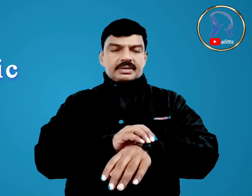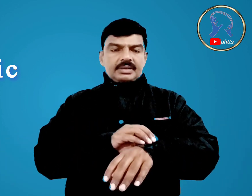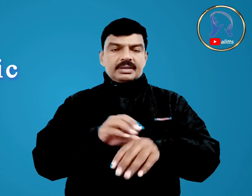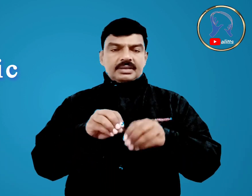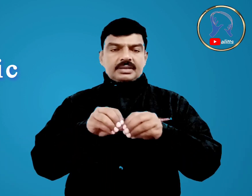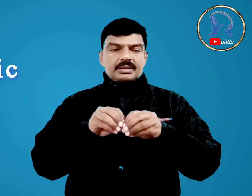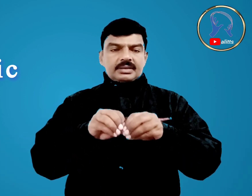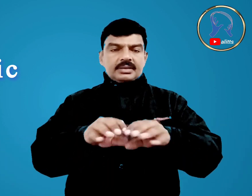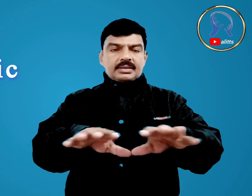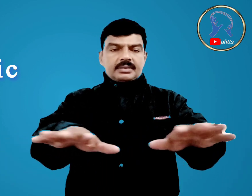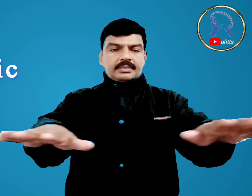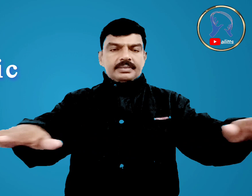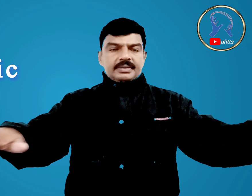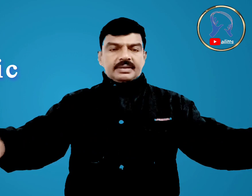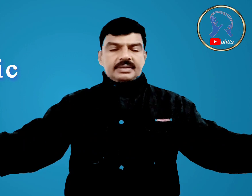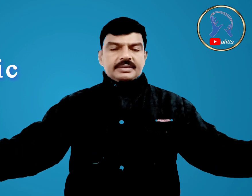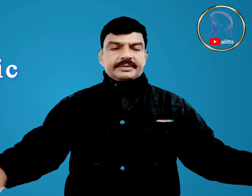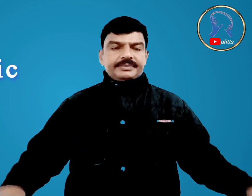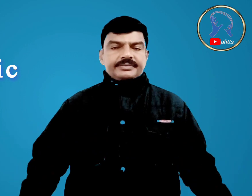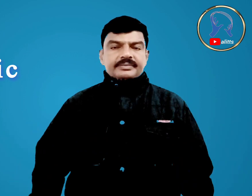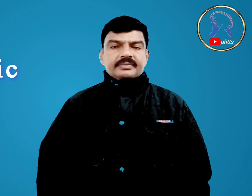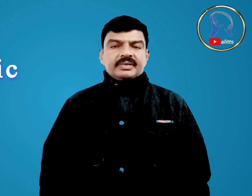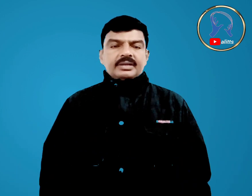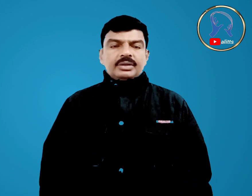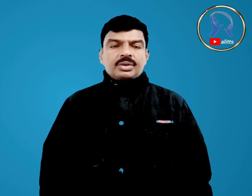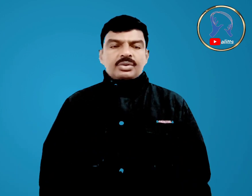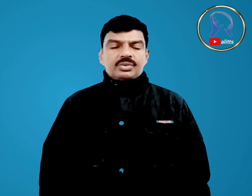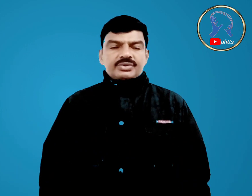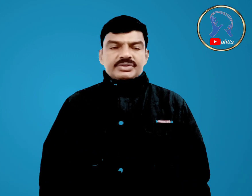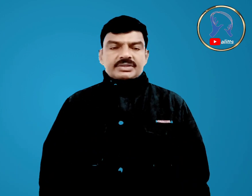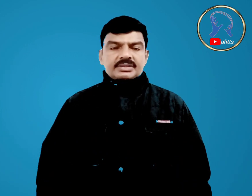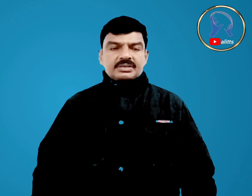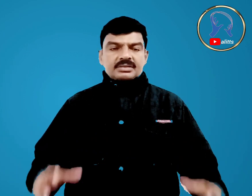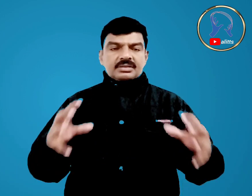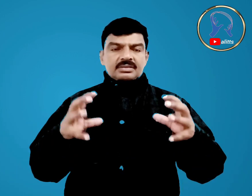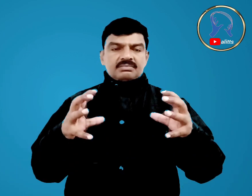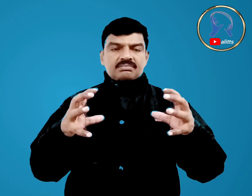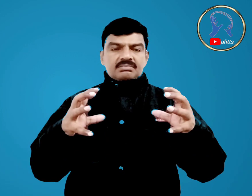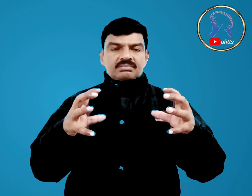बीमारी फैलना। ठोस